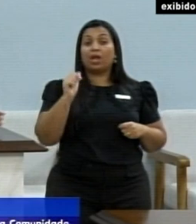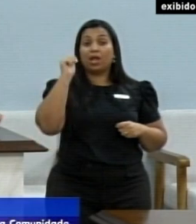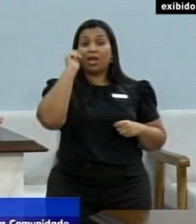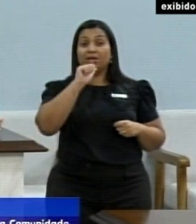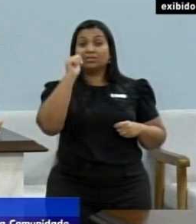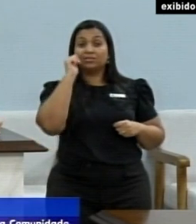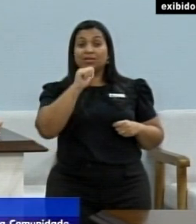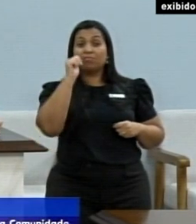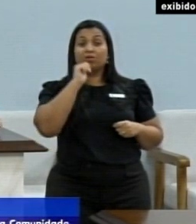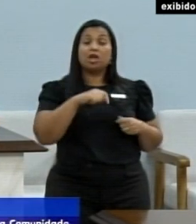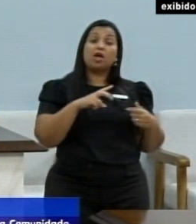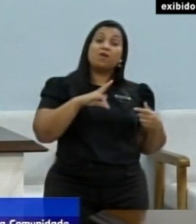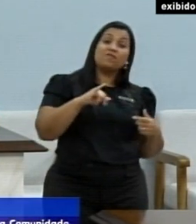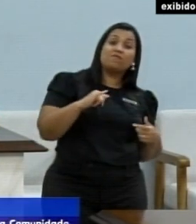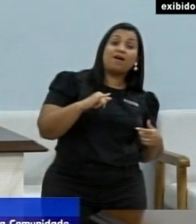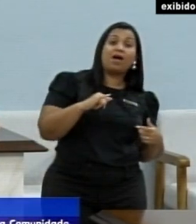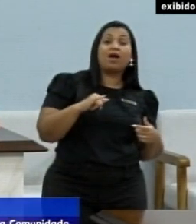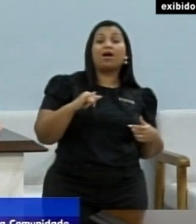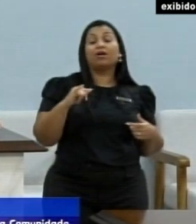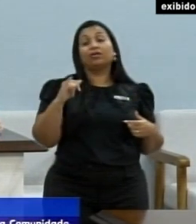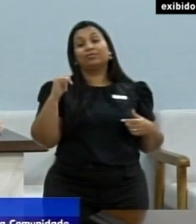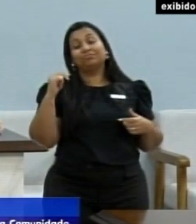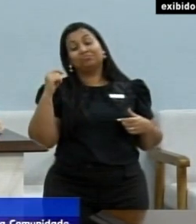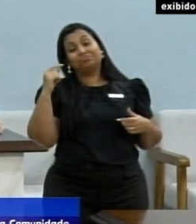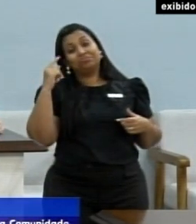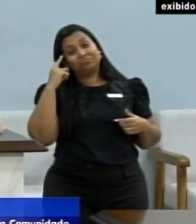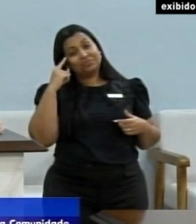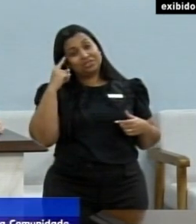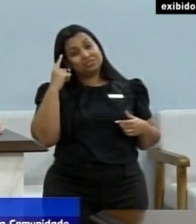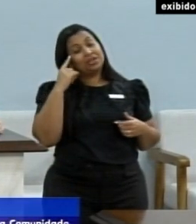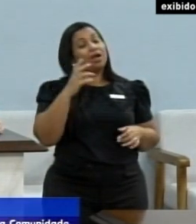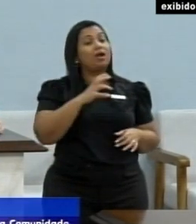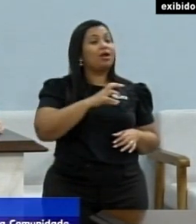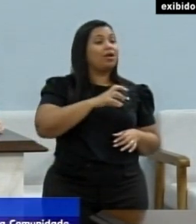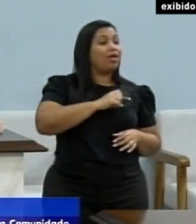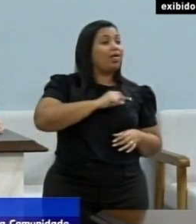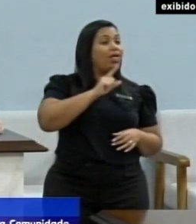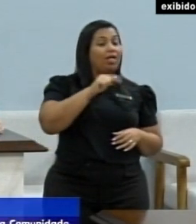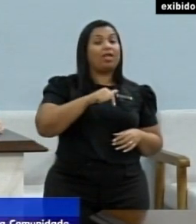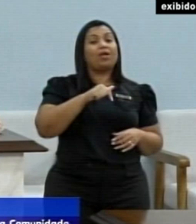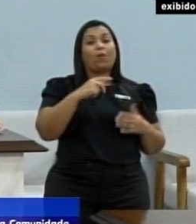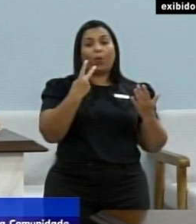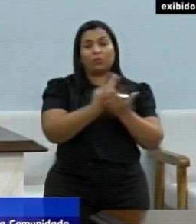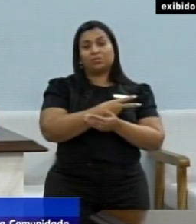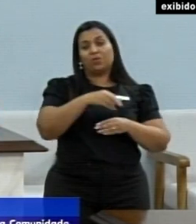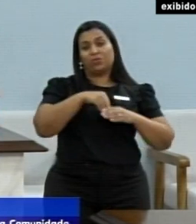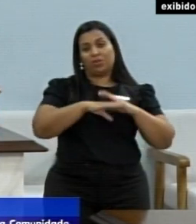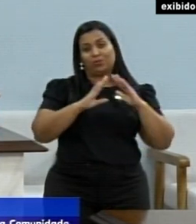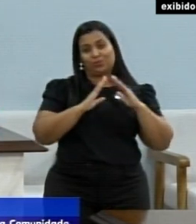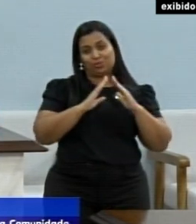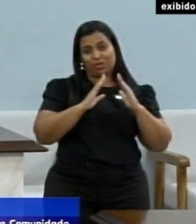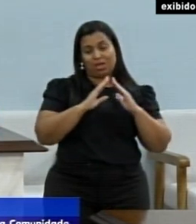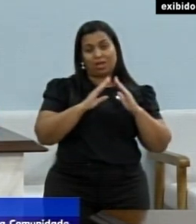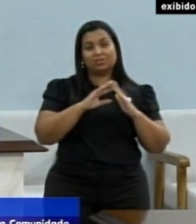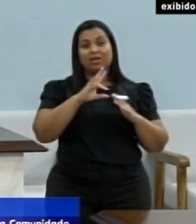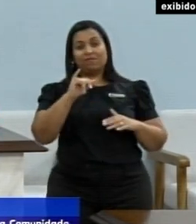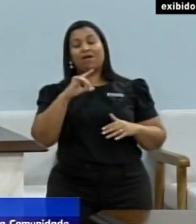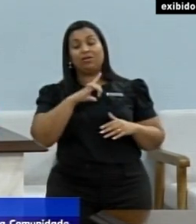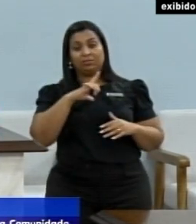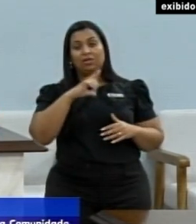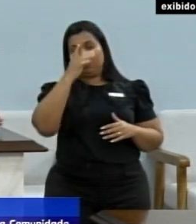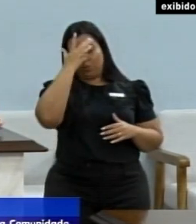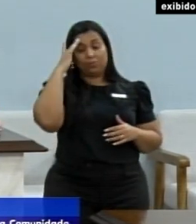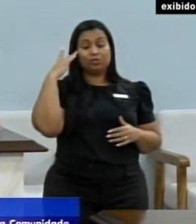momento, vai achar que amor é exatamente aquilo que ela vivenciou dentro do lar dela. E vai aparecer um agressor